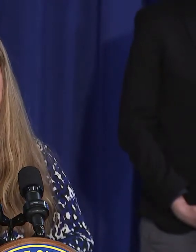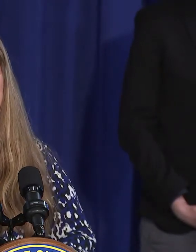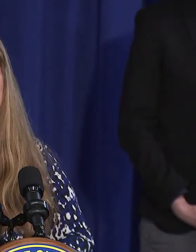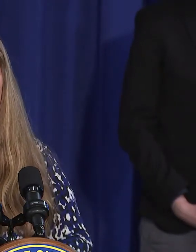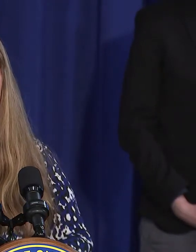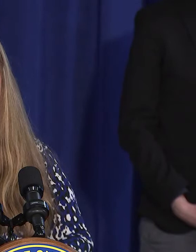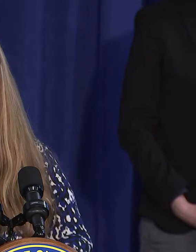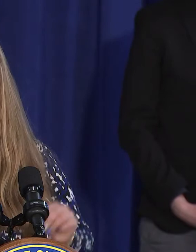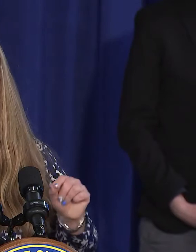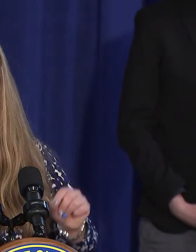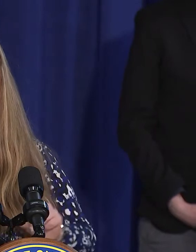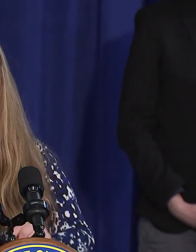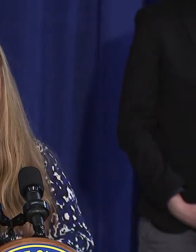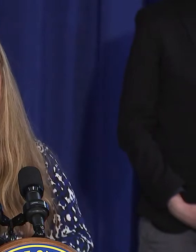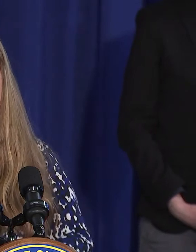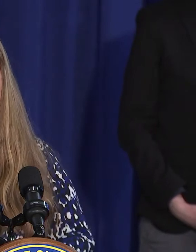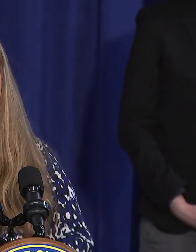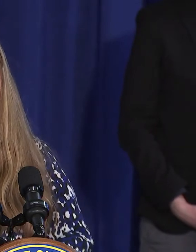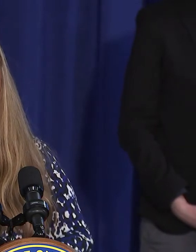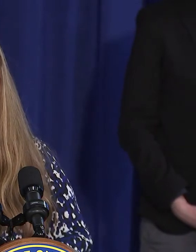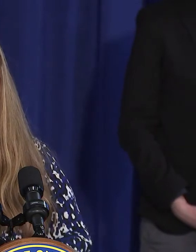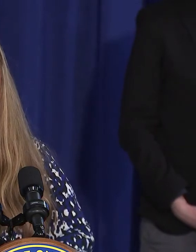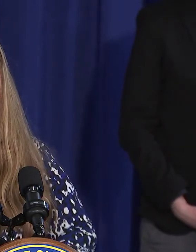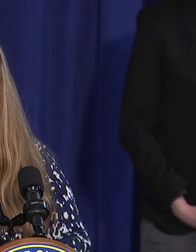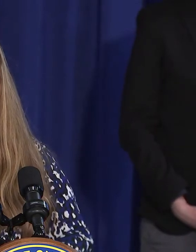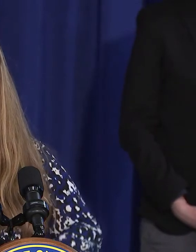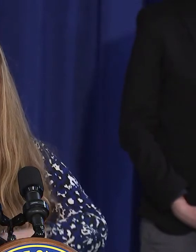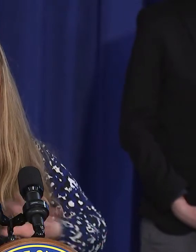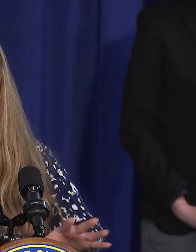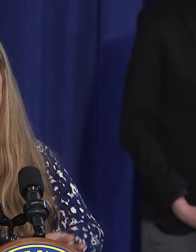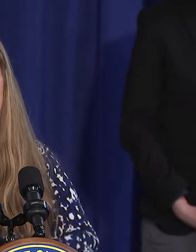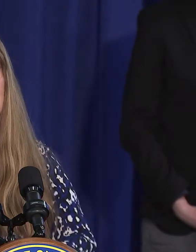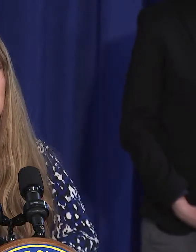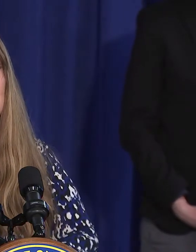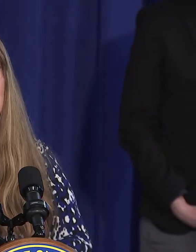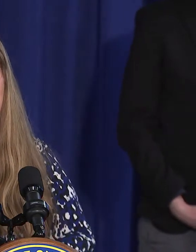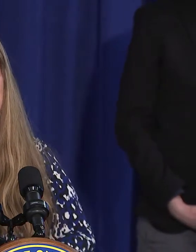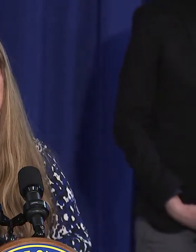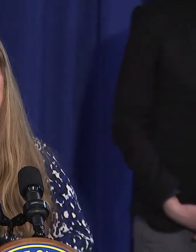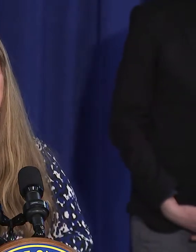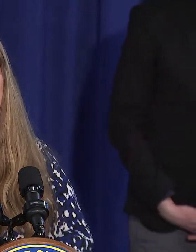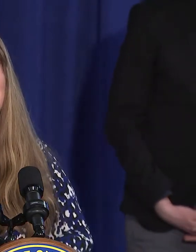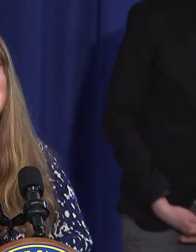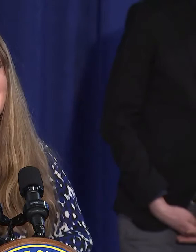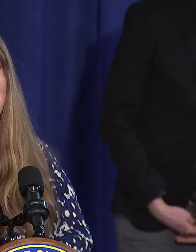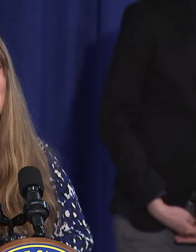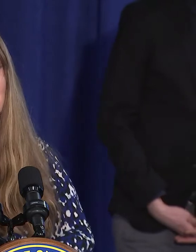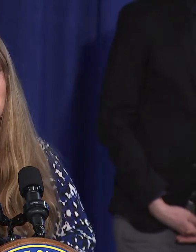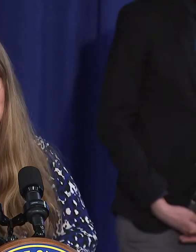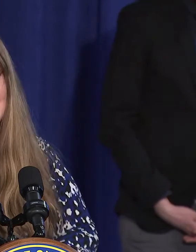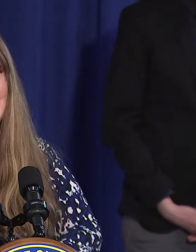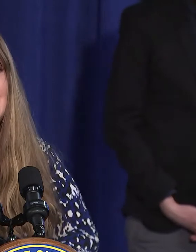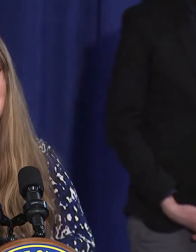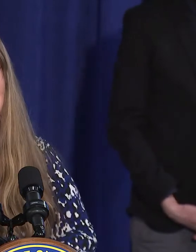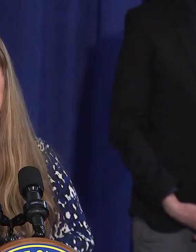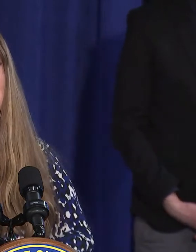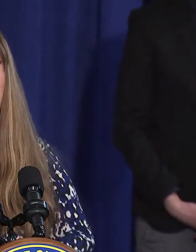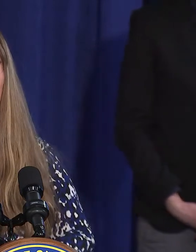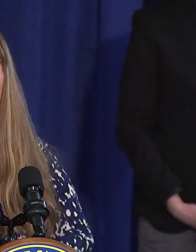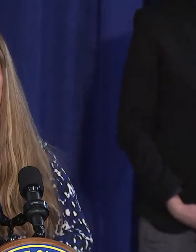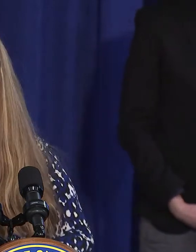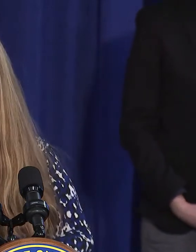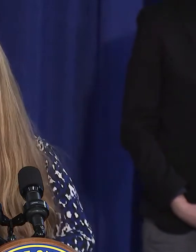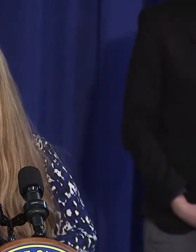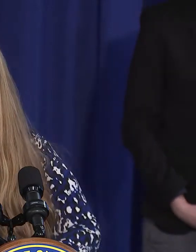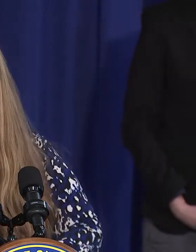del 25 anotarse para que puedan recibir todos estos servicios gratis y garantizar que las vacunas les lleguen a su